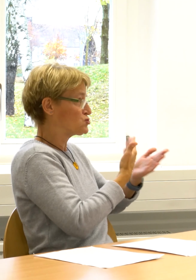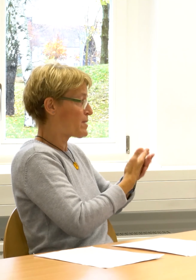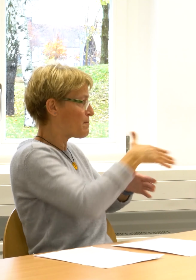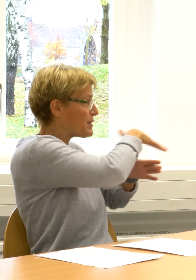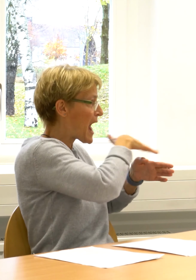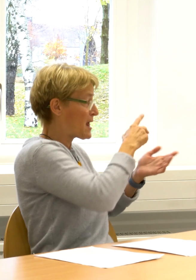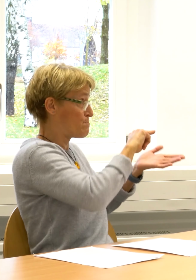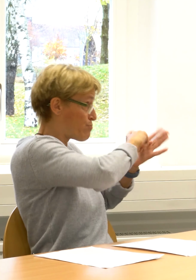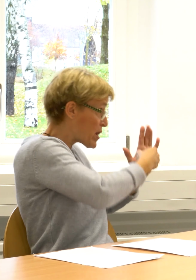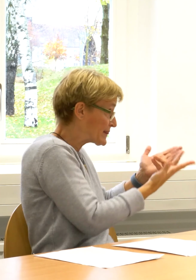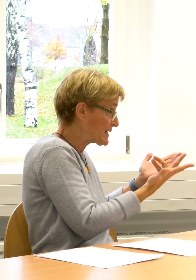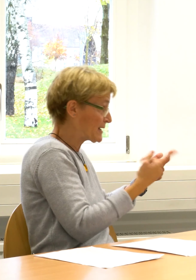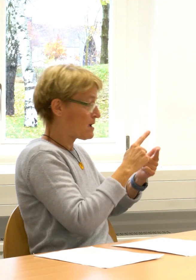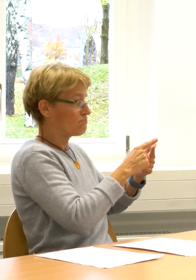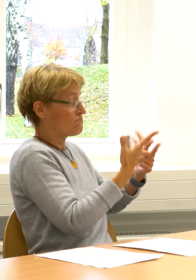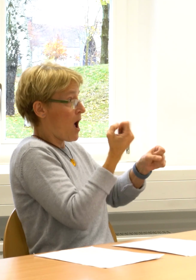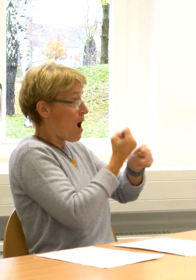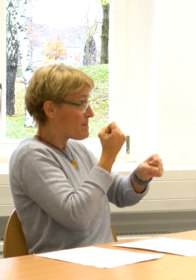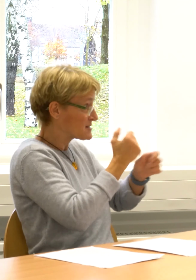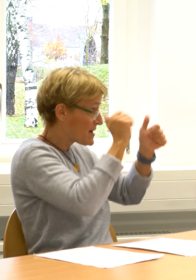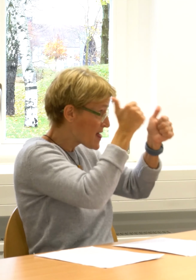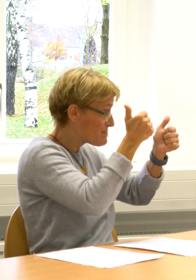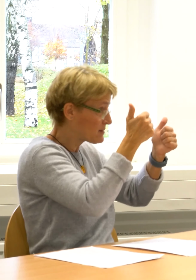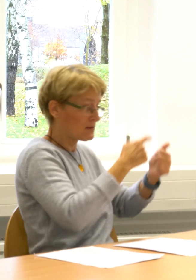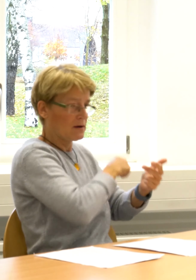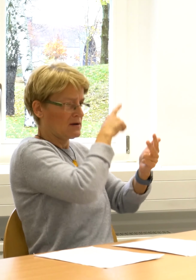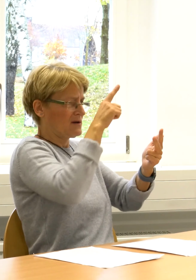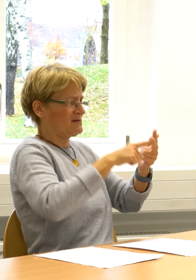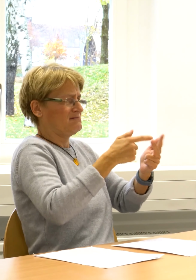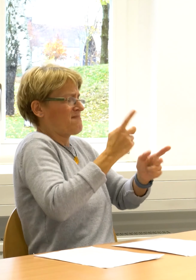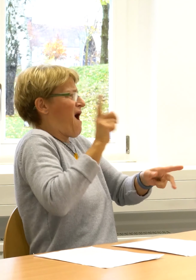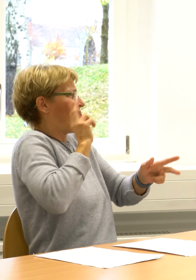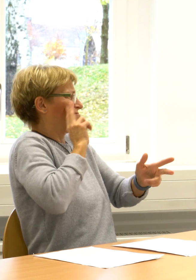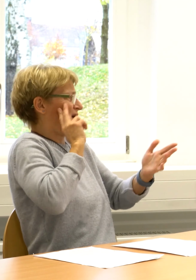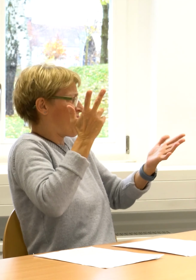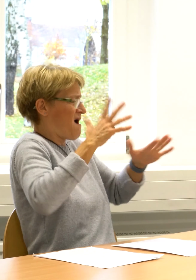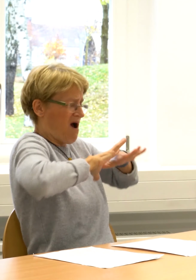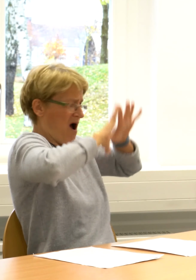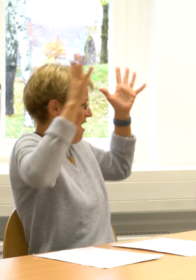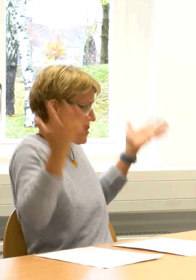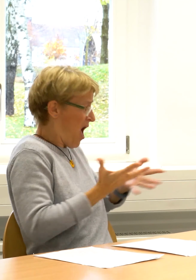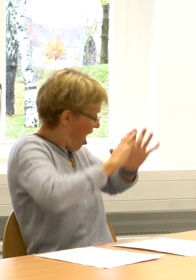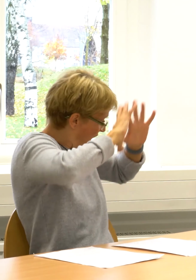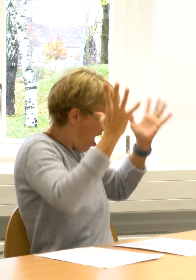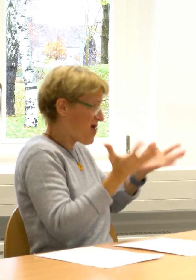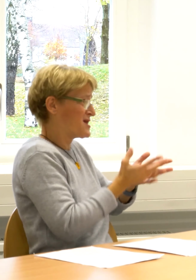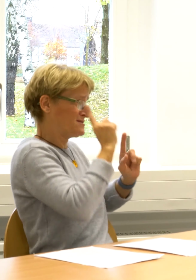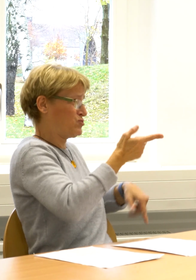ein sehr gutes Hintergrundwissen haben. Zum Beispiel in den Bereichen Politik, Arbeitsleben und allgemein für den ganzen